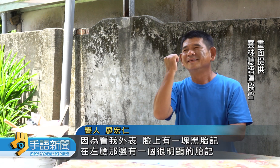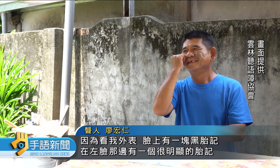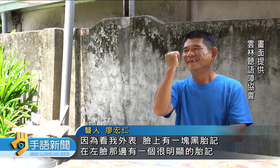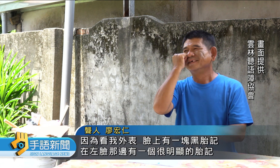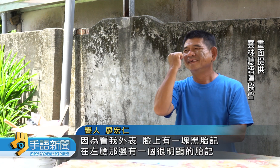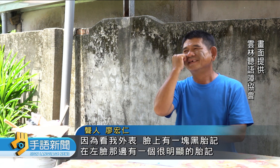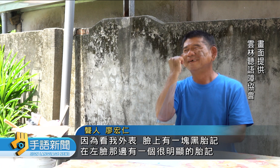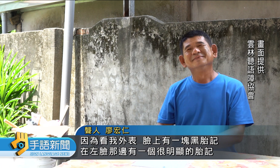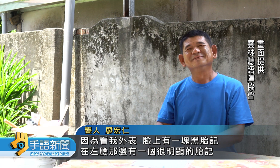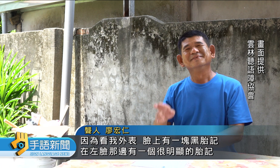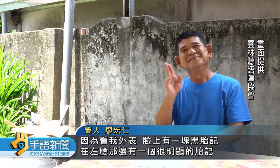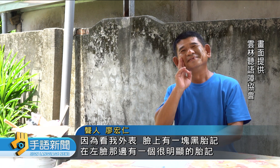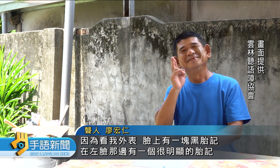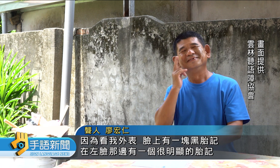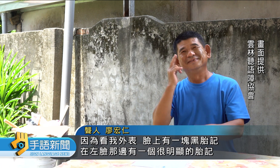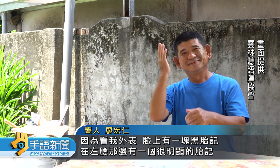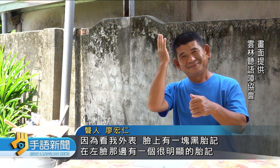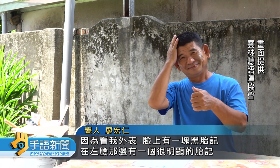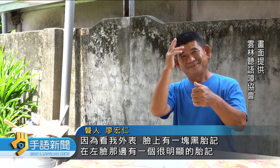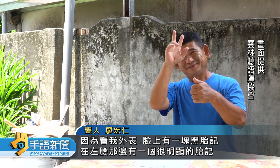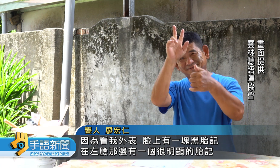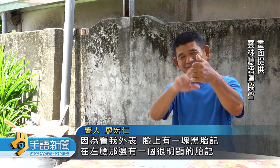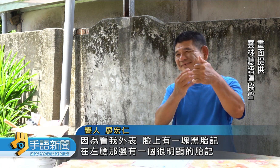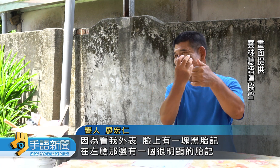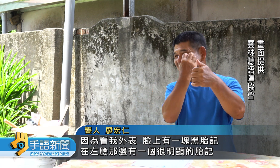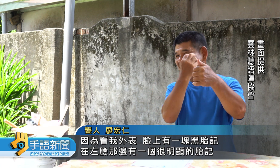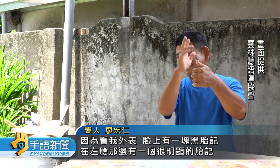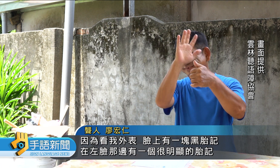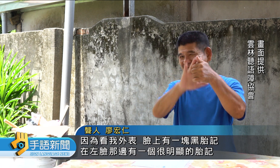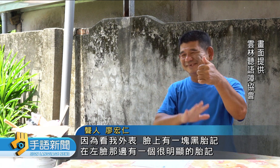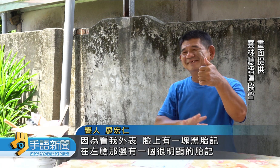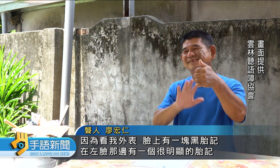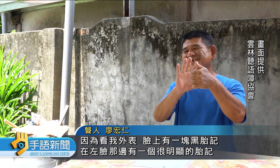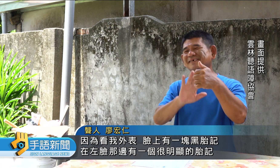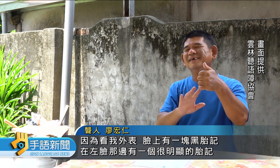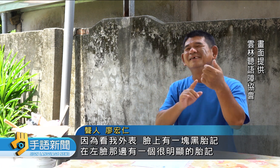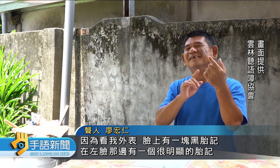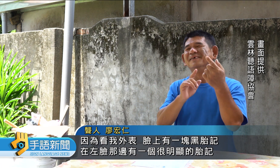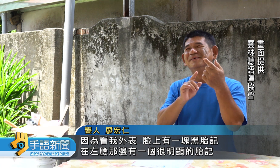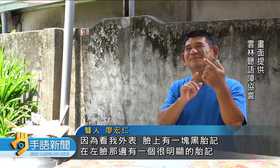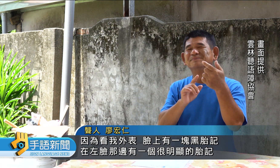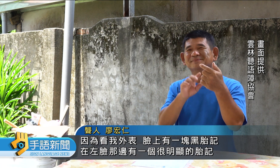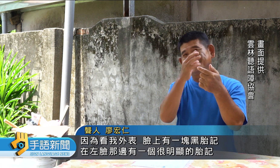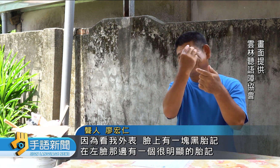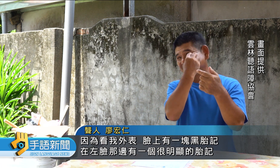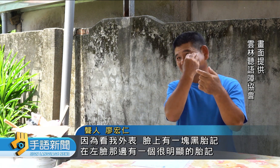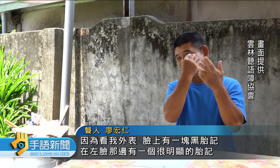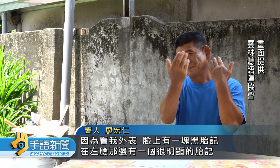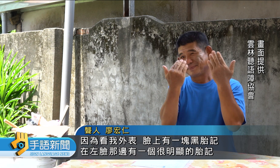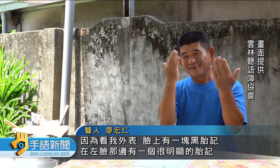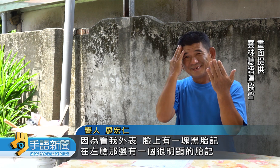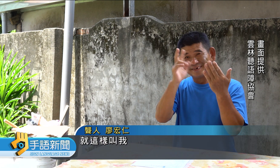表，脸上有一块黑胎记，在左脸那边有一个很明显的胎记，就这样叫